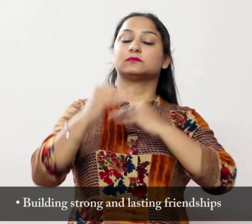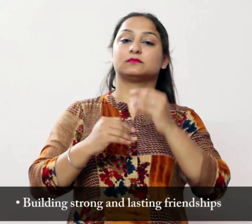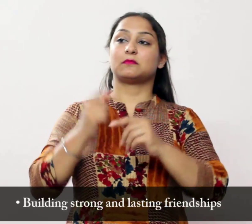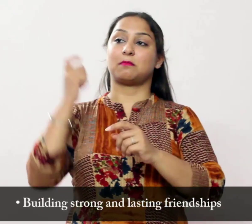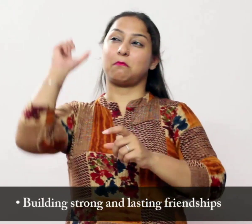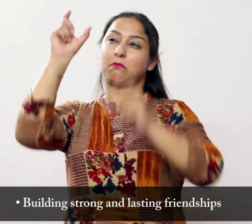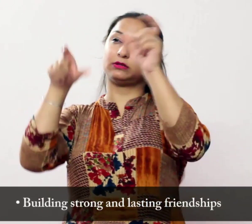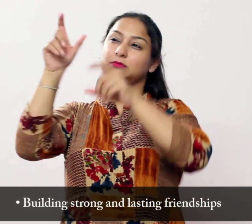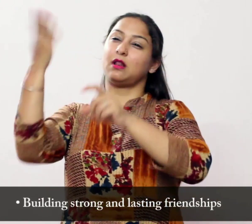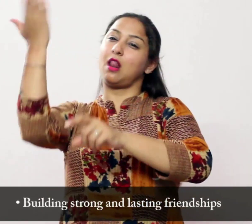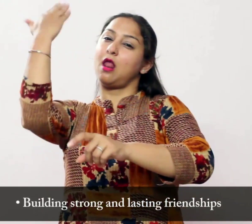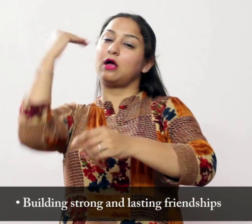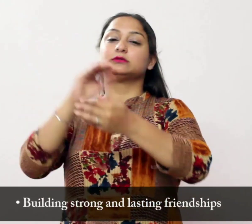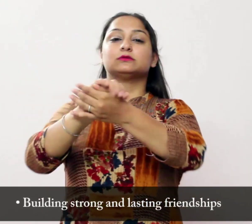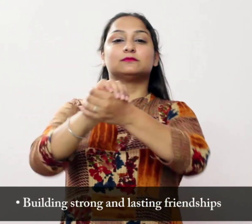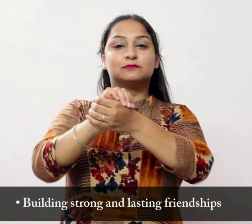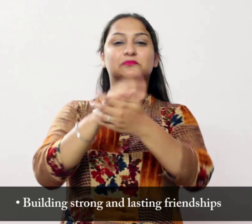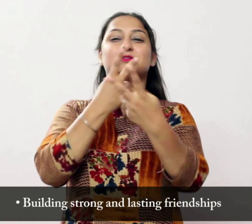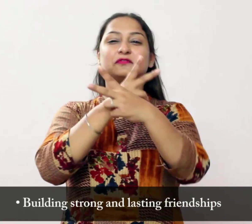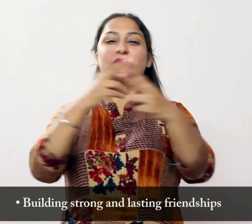मजबूत और स्थायी दोस्त का निर्माण।